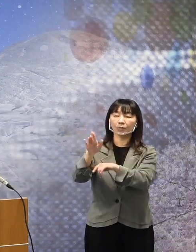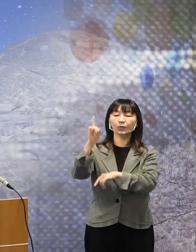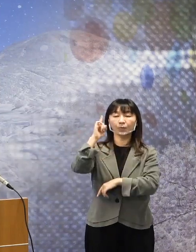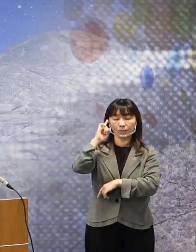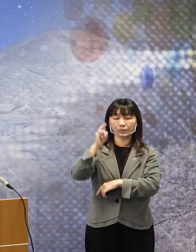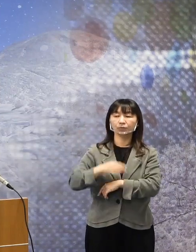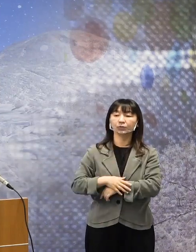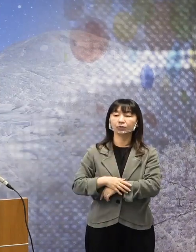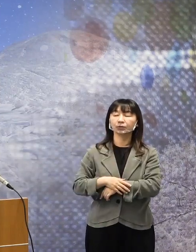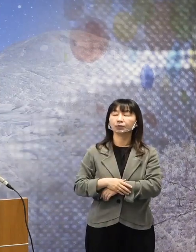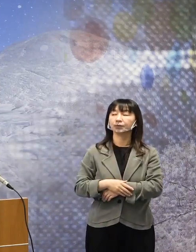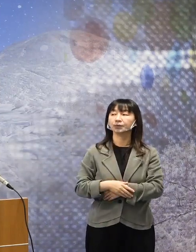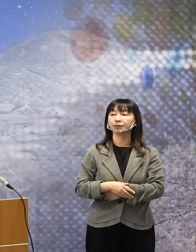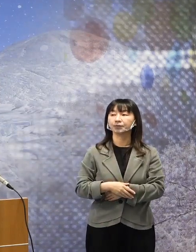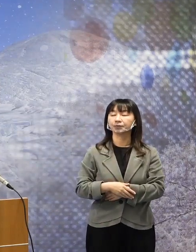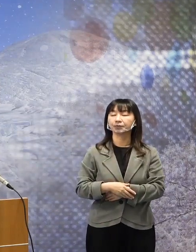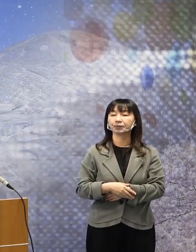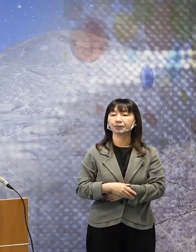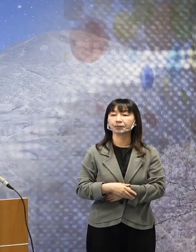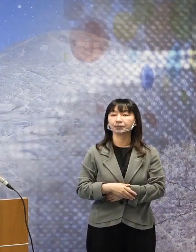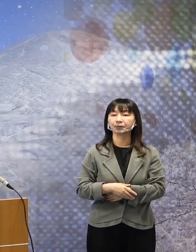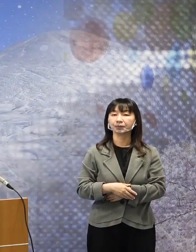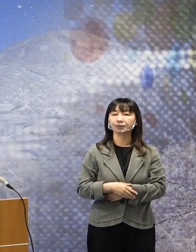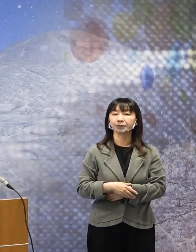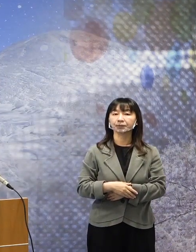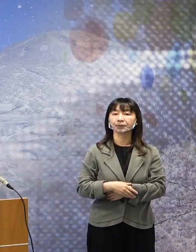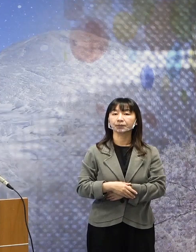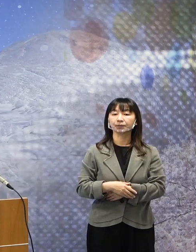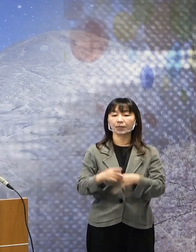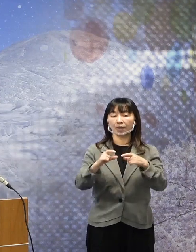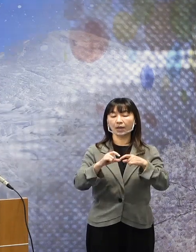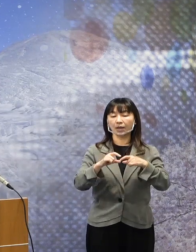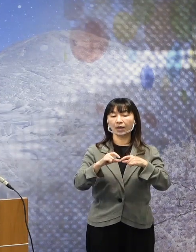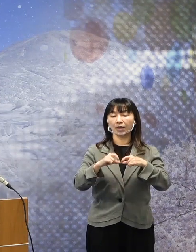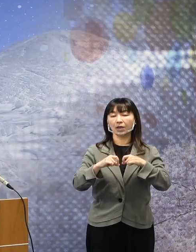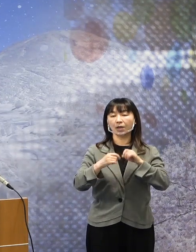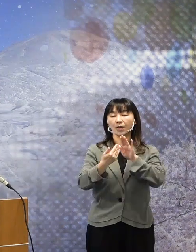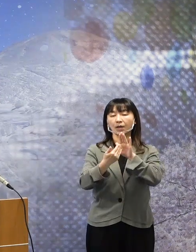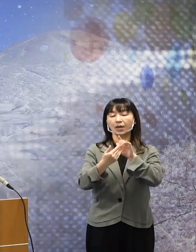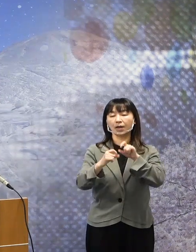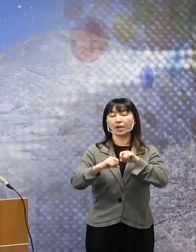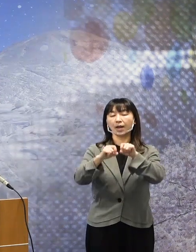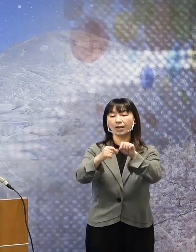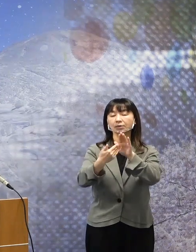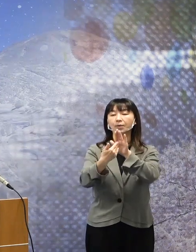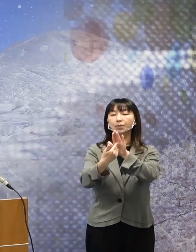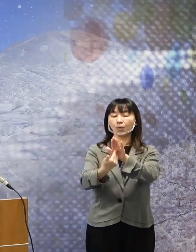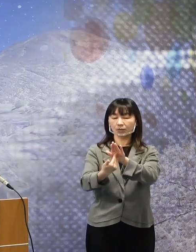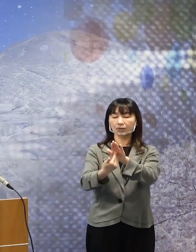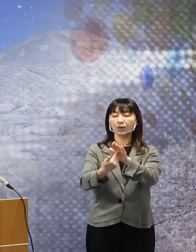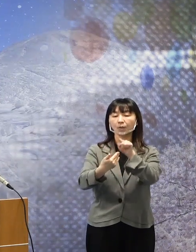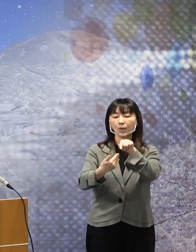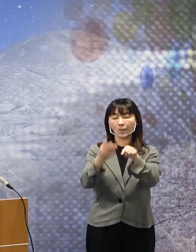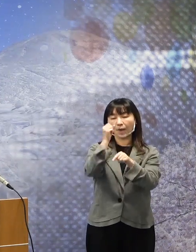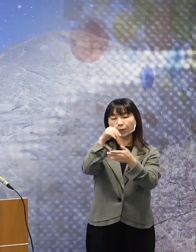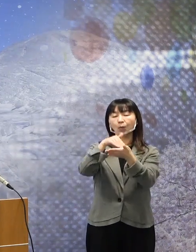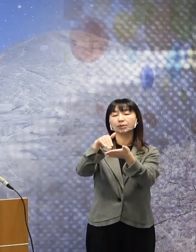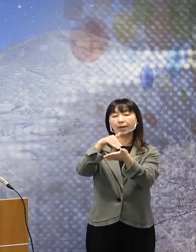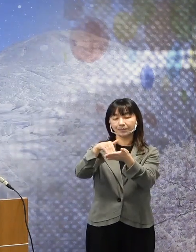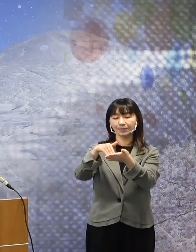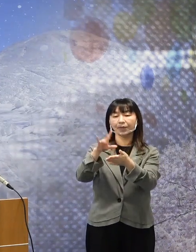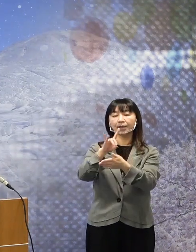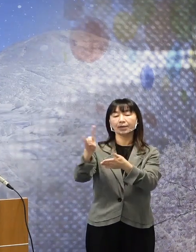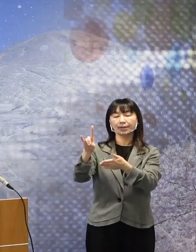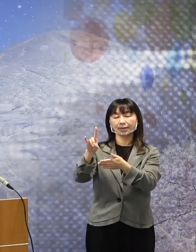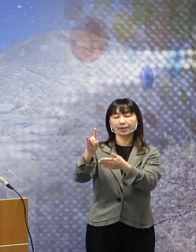てくれば直ちにとなりますけれども、まあ、感染防止等の決支援などはこれは予算が必要ですので、議会の議決を得